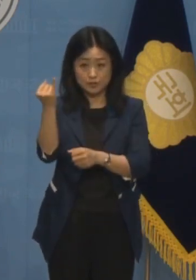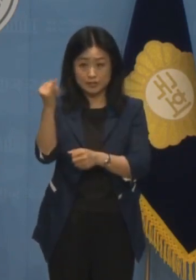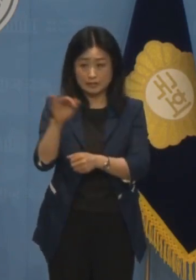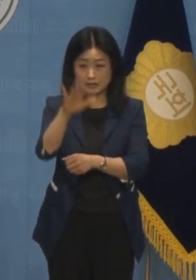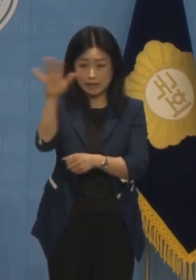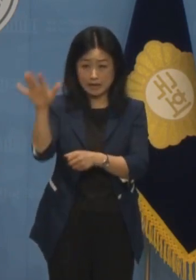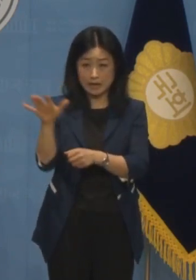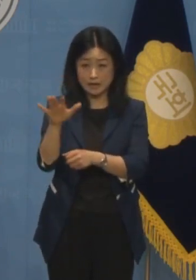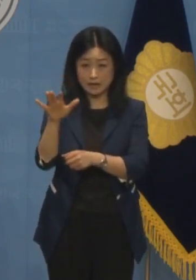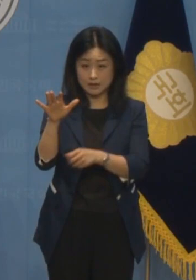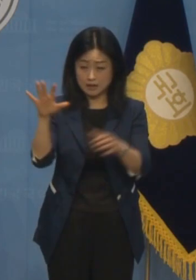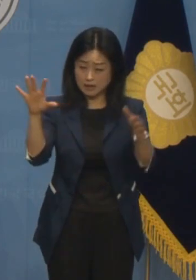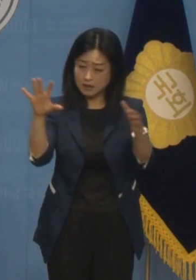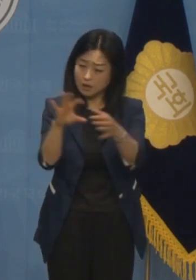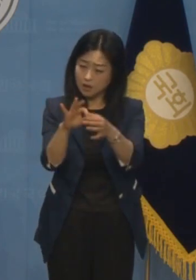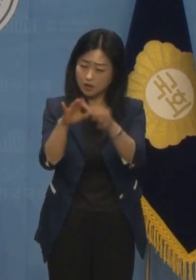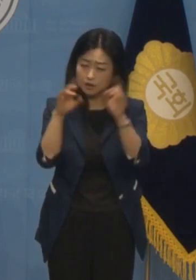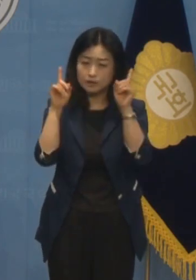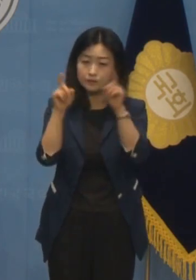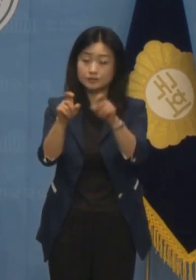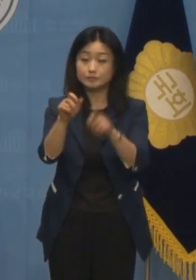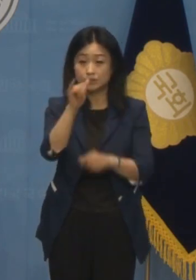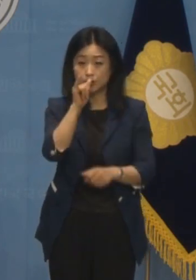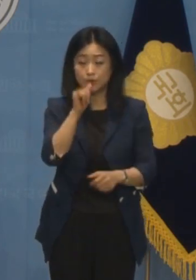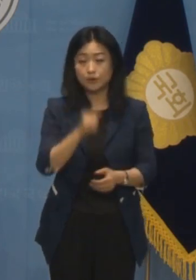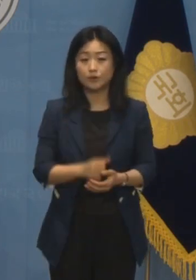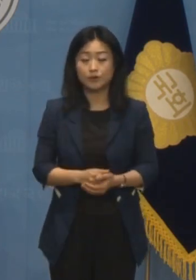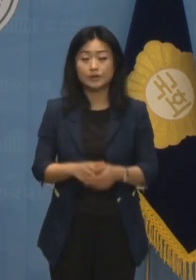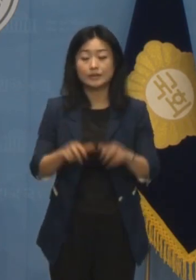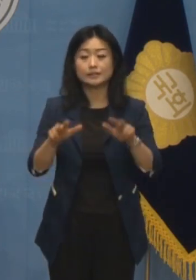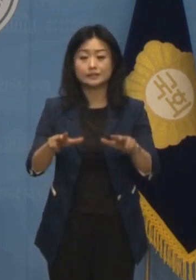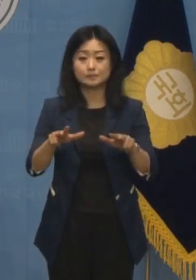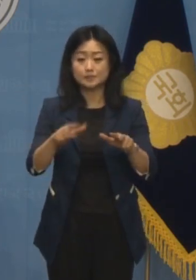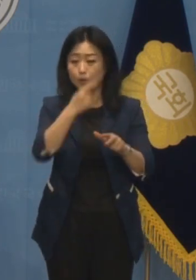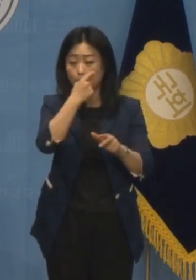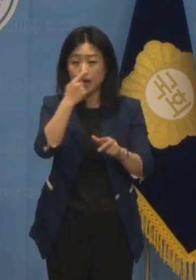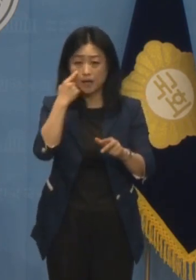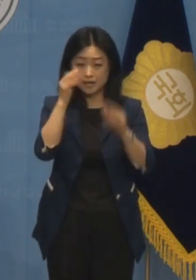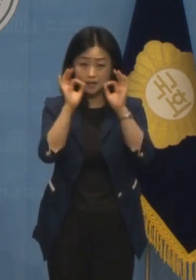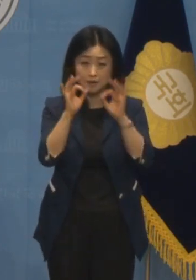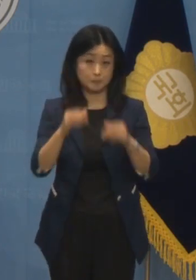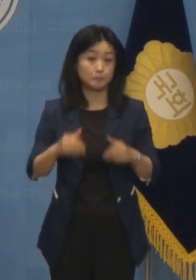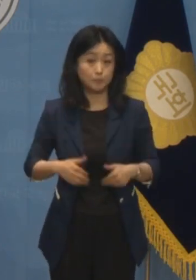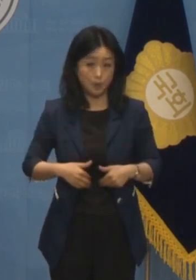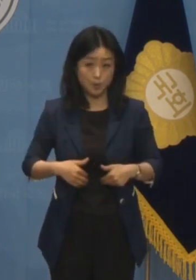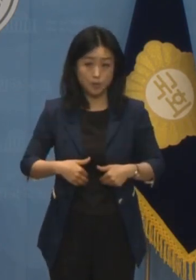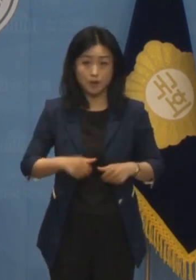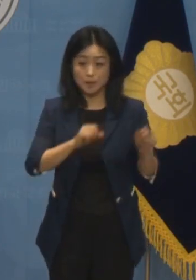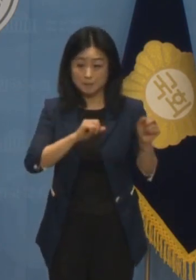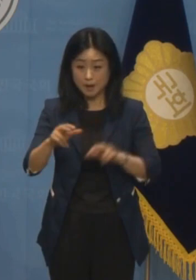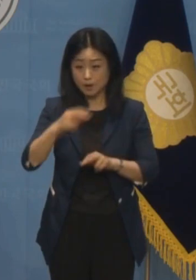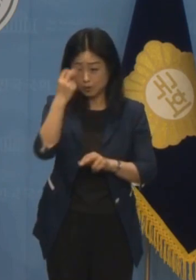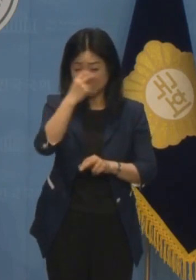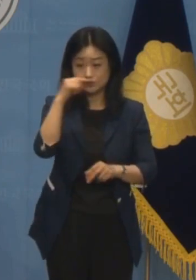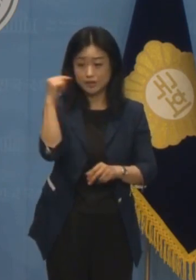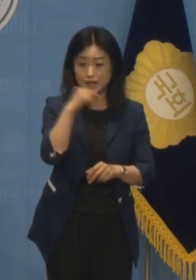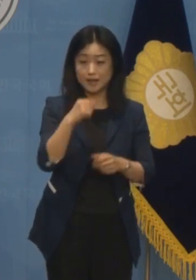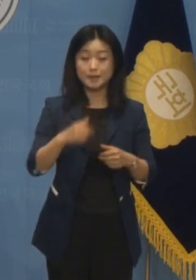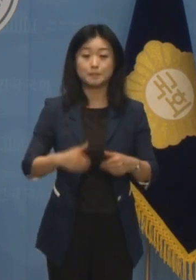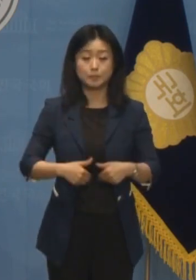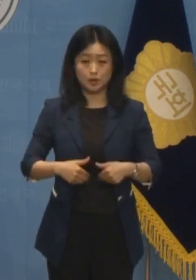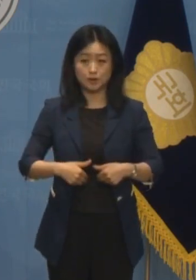등까지 거론되는 마당 아닙니까 지금 당장 확인이 가능한 것들부터 신속하게 하나씩 정리를